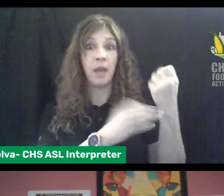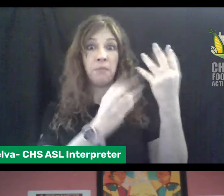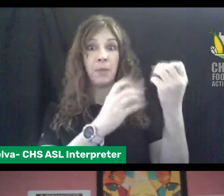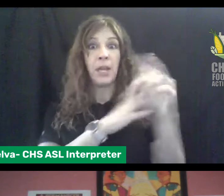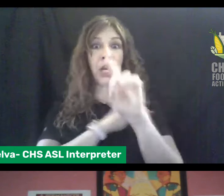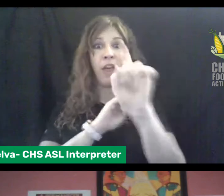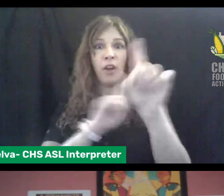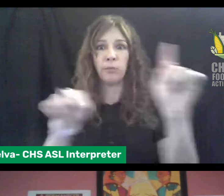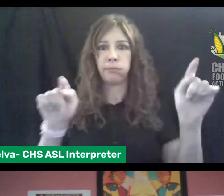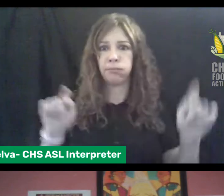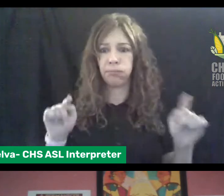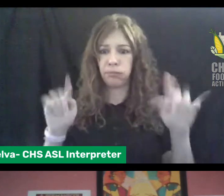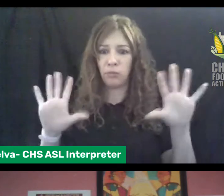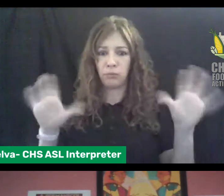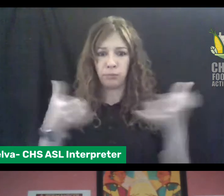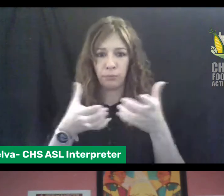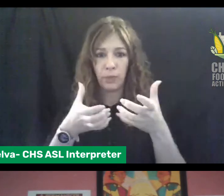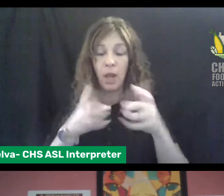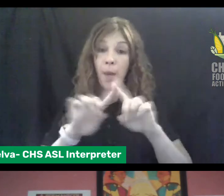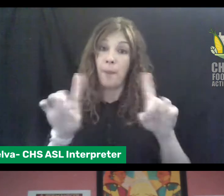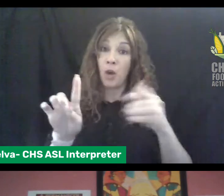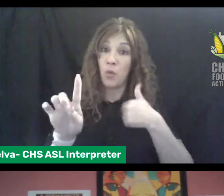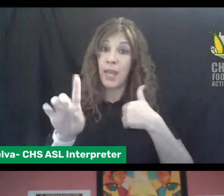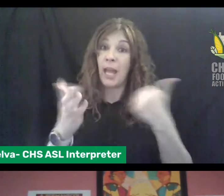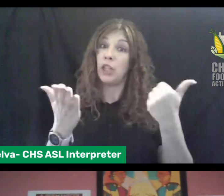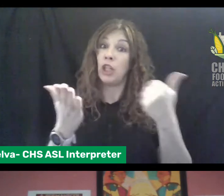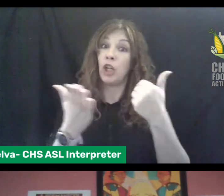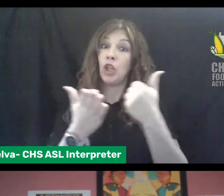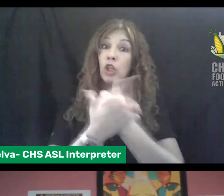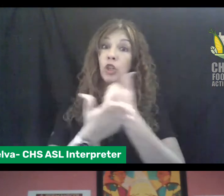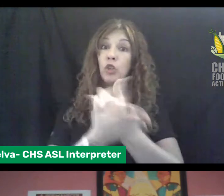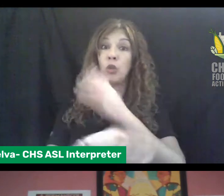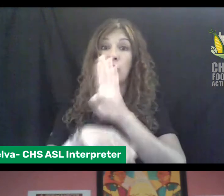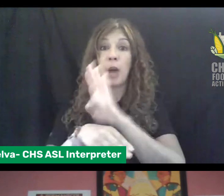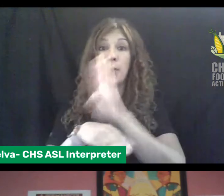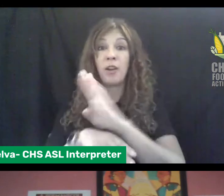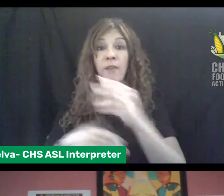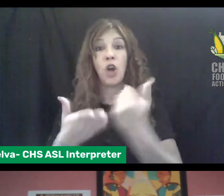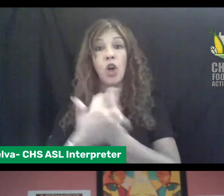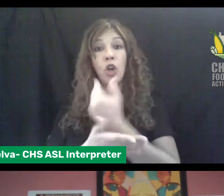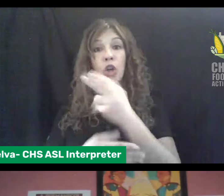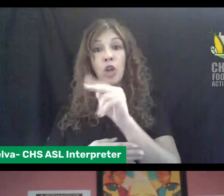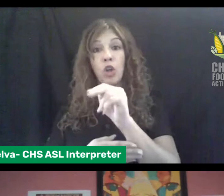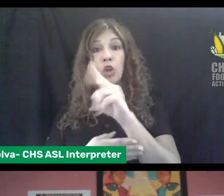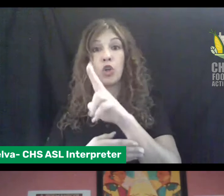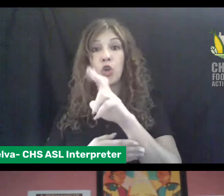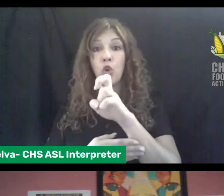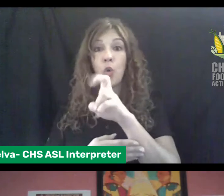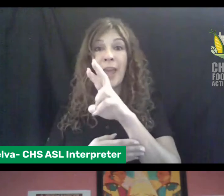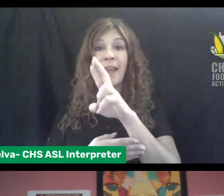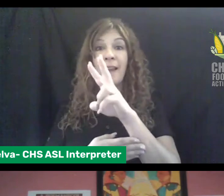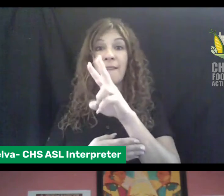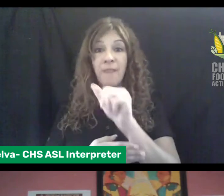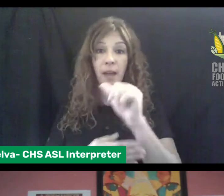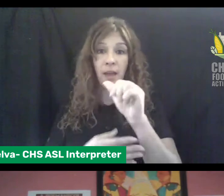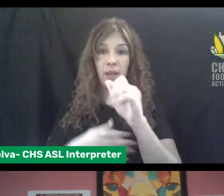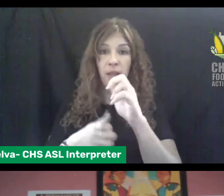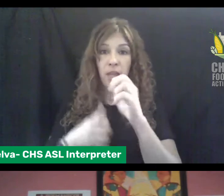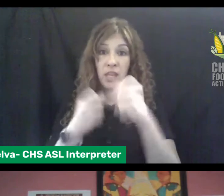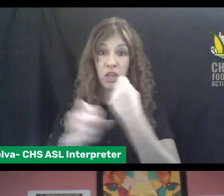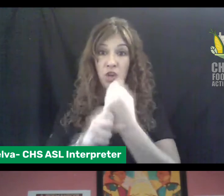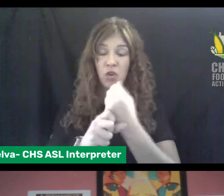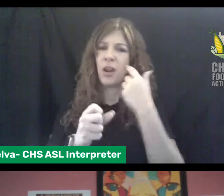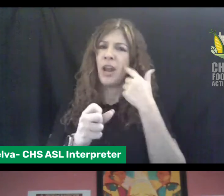También tenemos la cooperativa Nueva Era, la cooperativa de ventanas, ¿verdad? Que ya tiene también algunos años